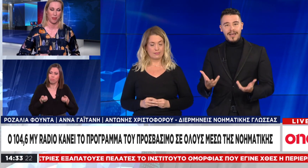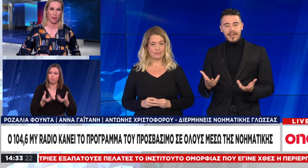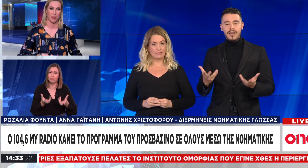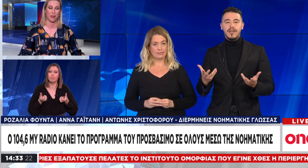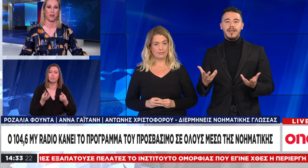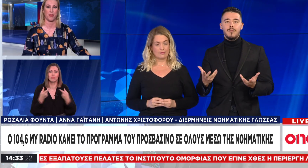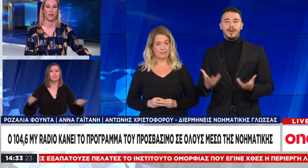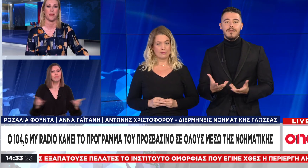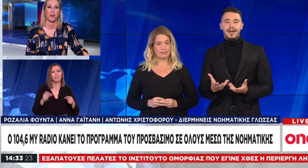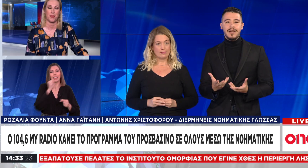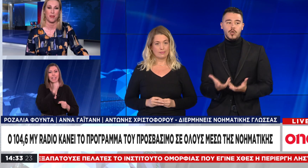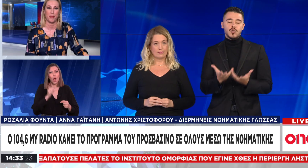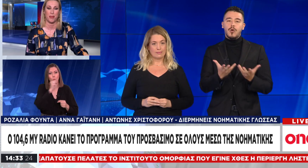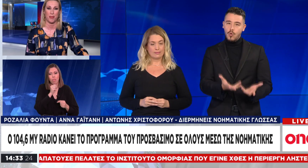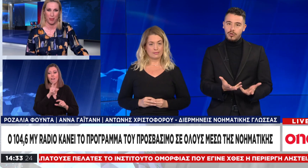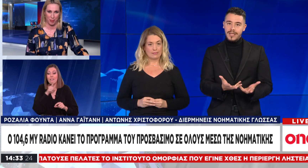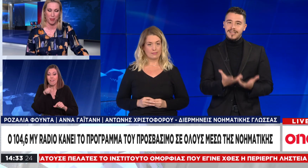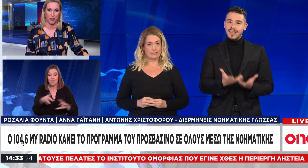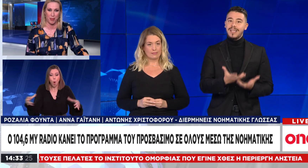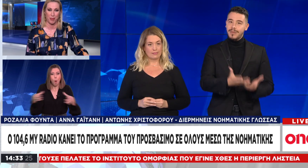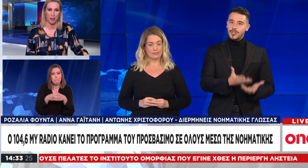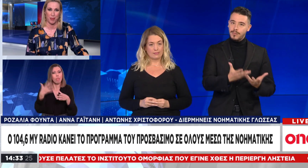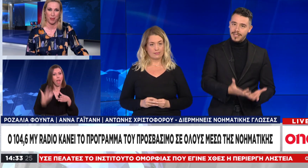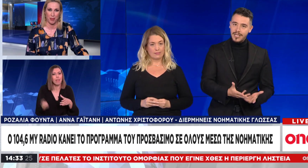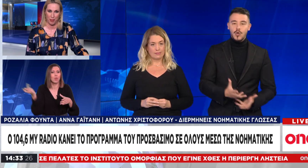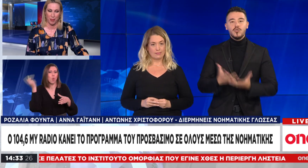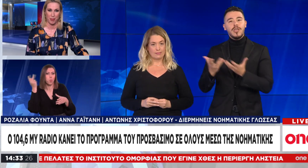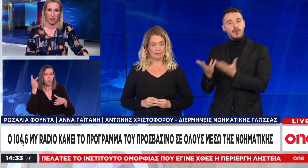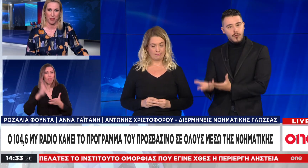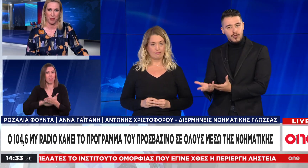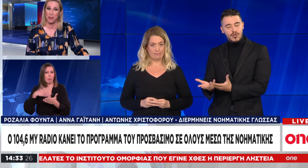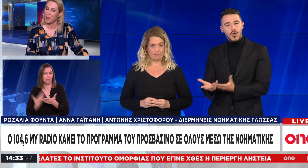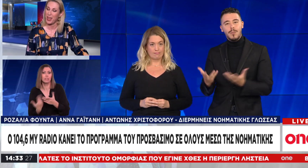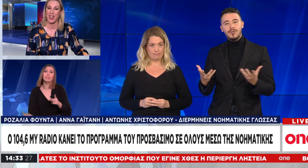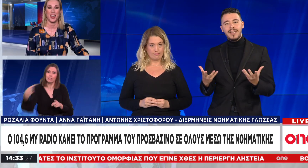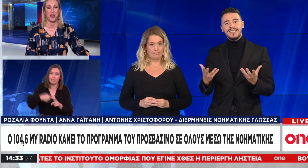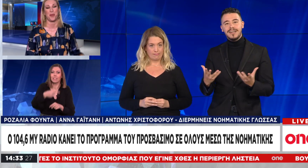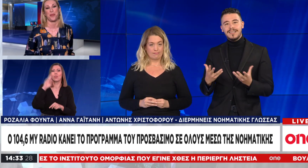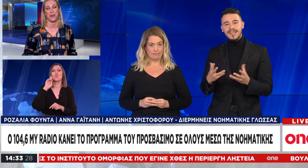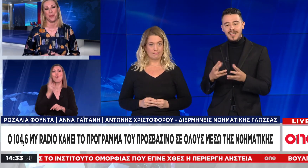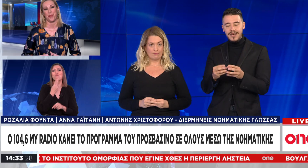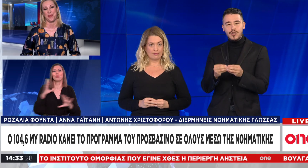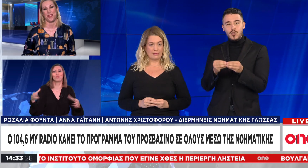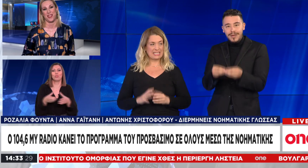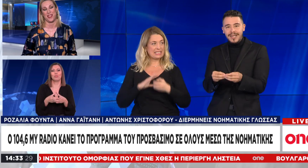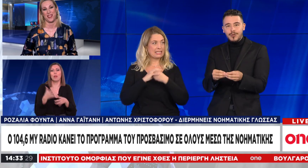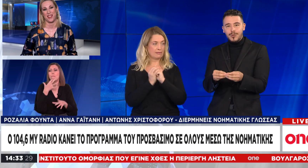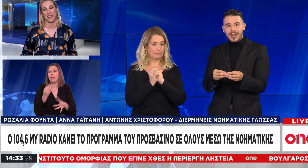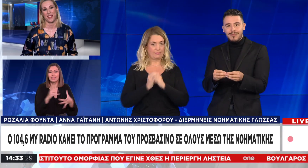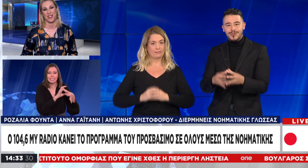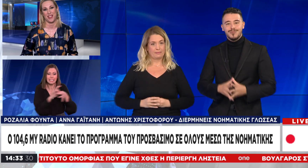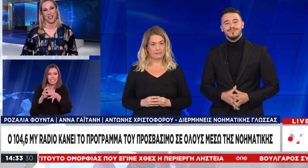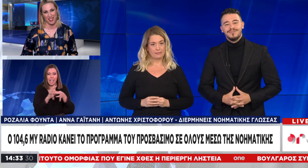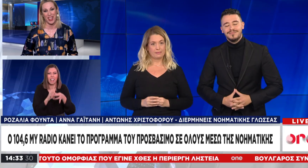ομάδα που περιλαμβάνει τόσο ακούοντες δηλαδή διερμηνείς νοηματικής όσο και κωφούς οπότε η συνεργασία είναι στον πυρήνα του